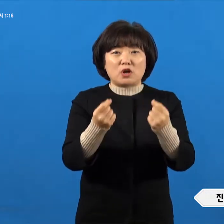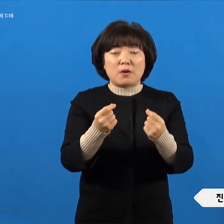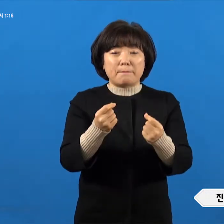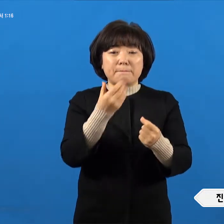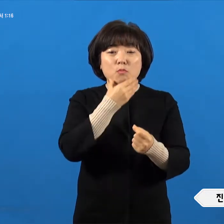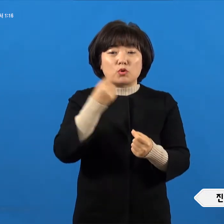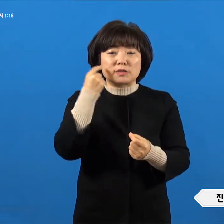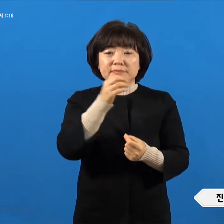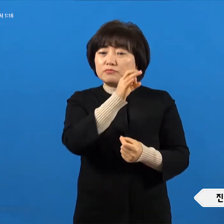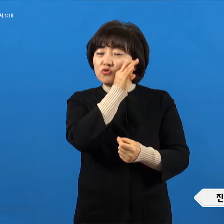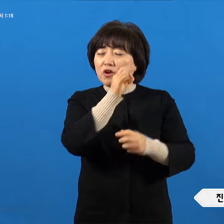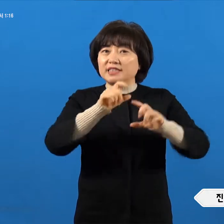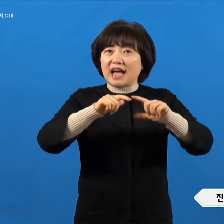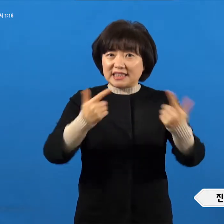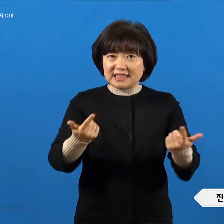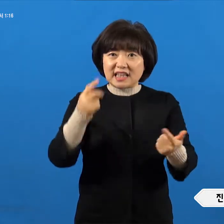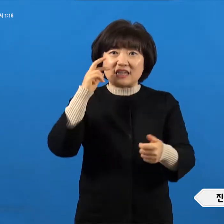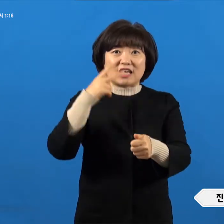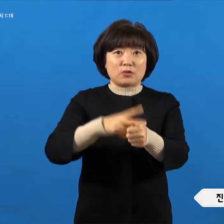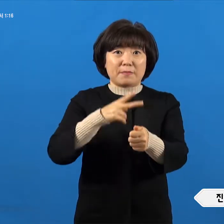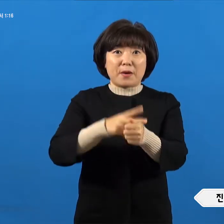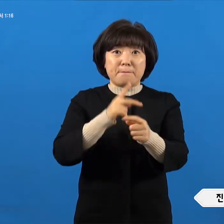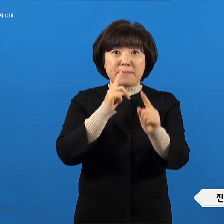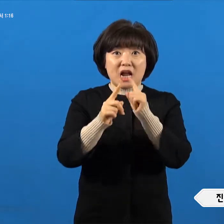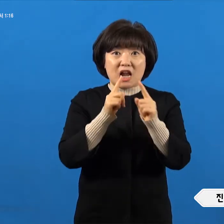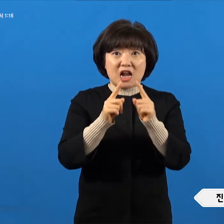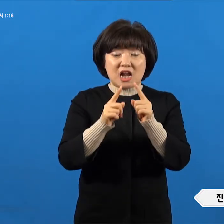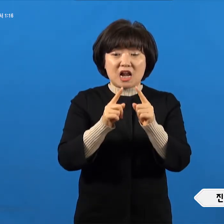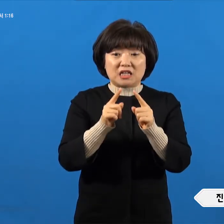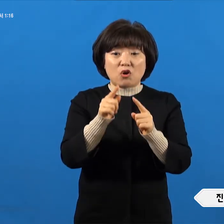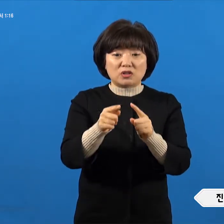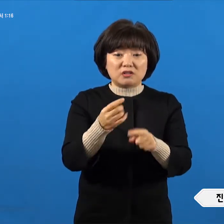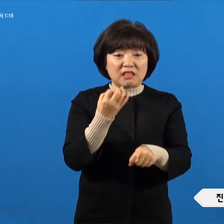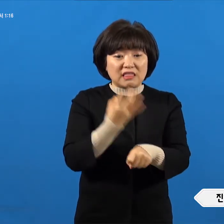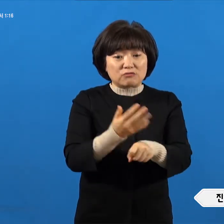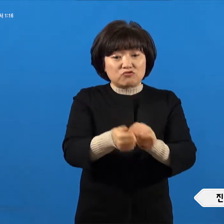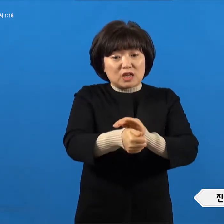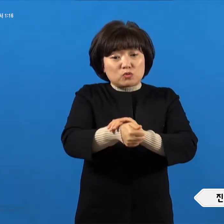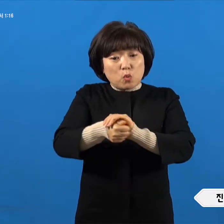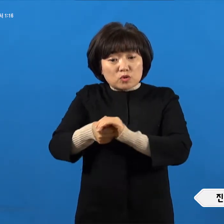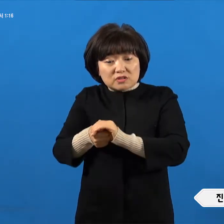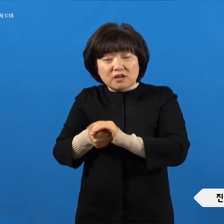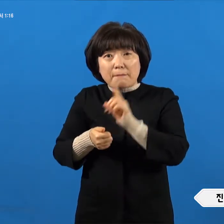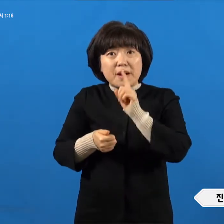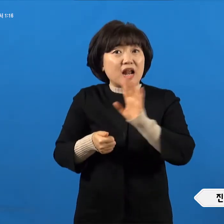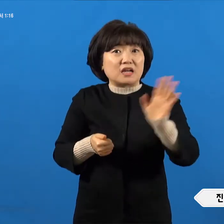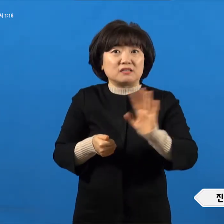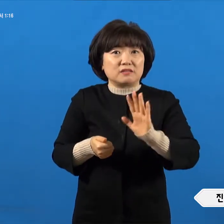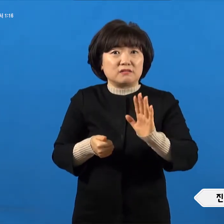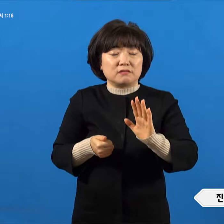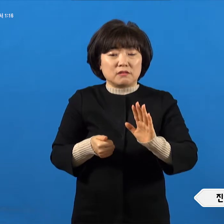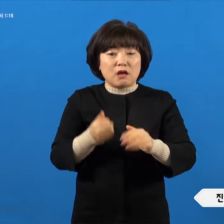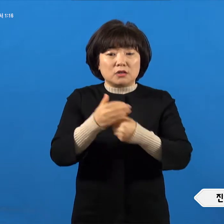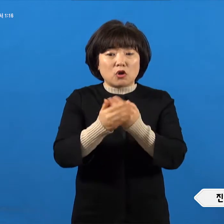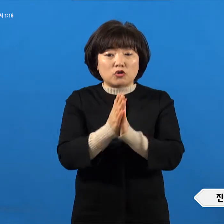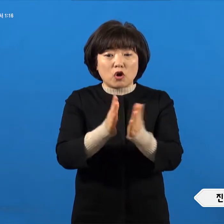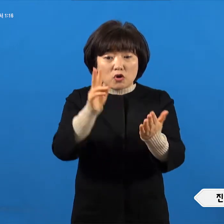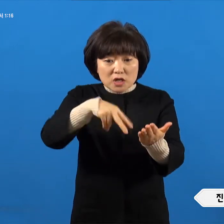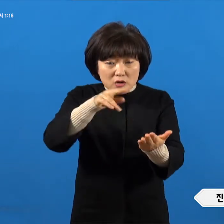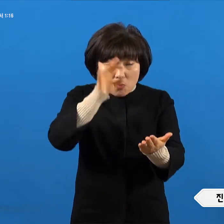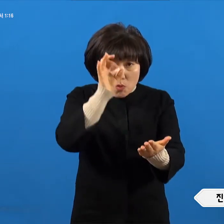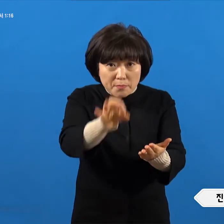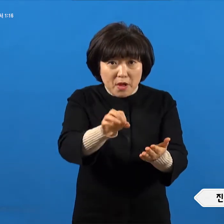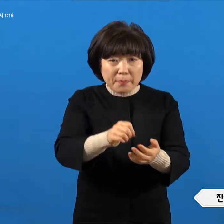부끄러워하지 아니한다는 사도 바울의 말씀은 단순한 소극적인 고백이 아닙니다. 본문 전체를 보시면